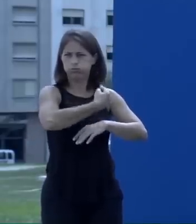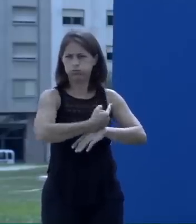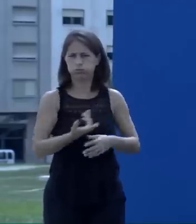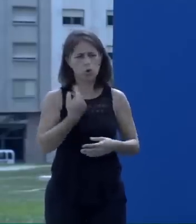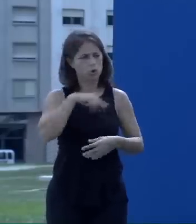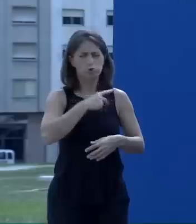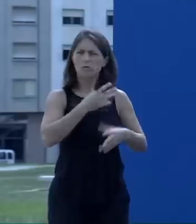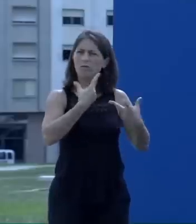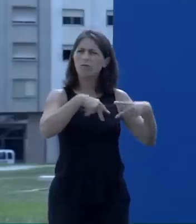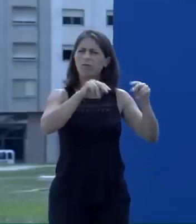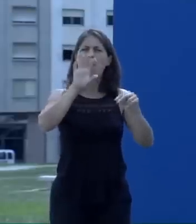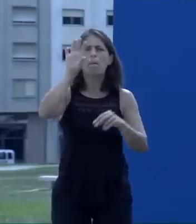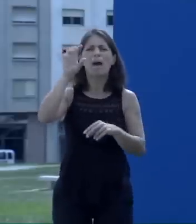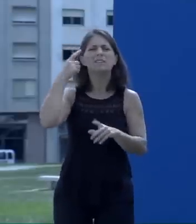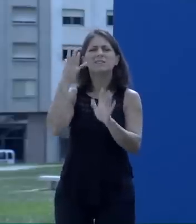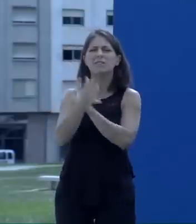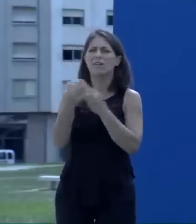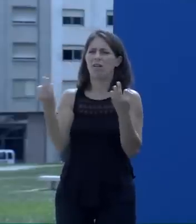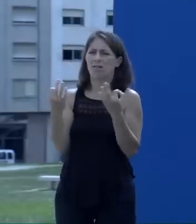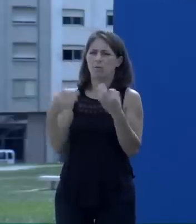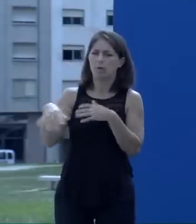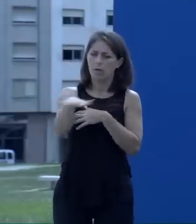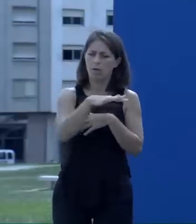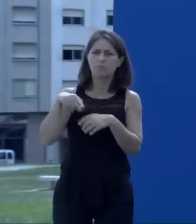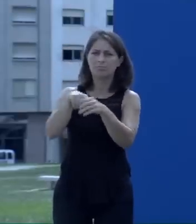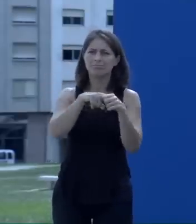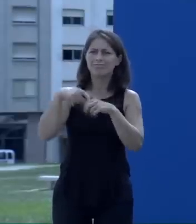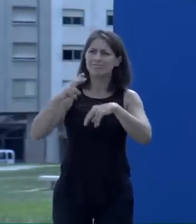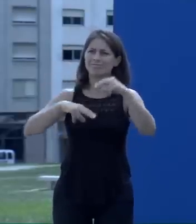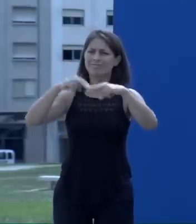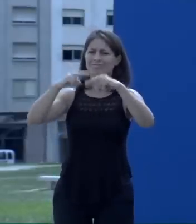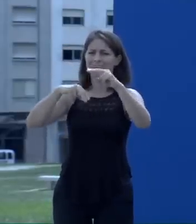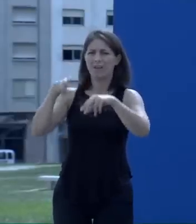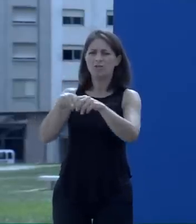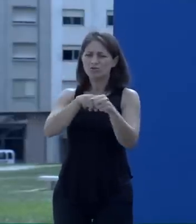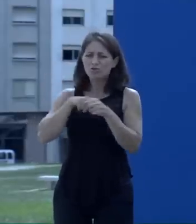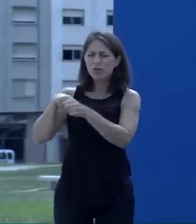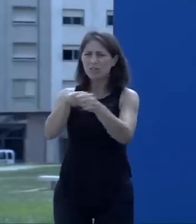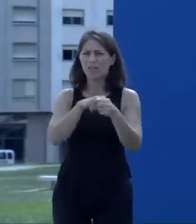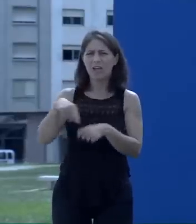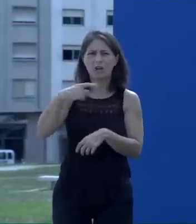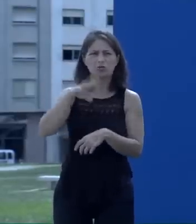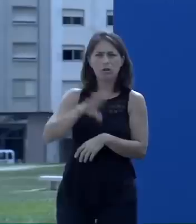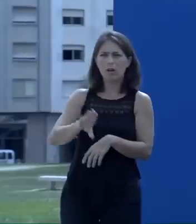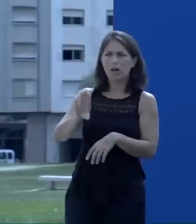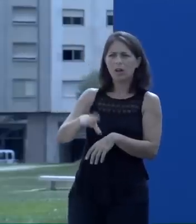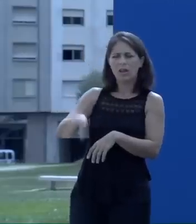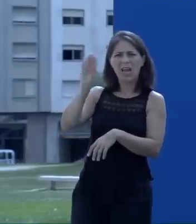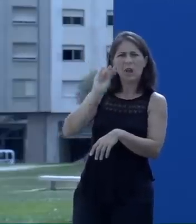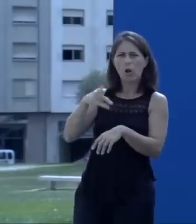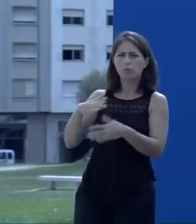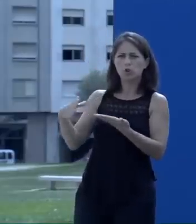Para nós, o país, é construir este espacio de solidaridade. Unha solidaridade na que intentamos o país como totalidade,